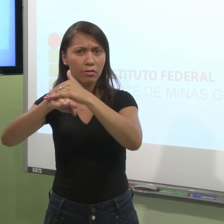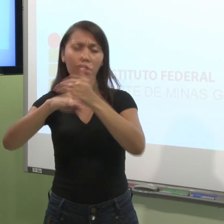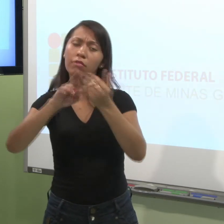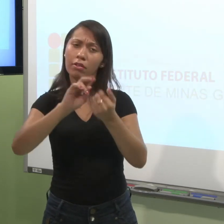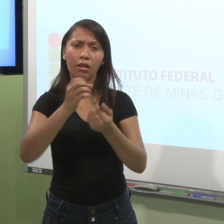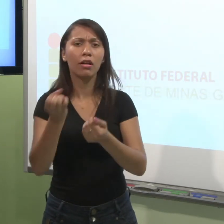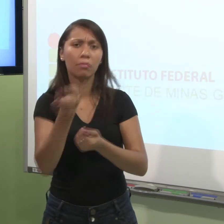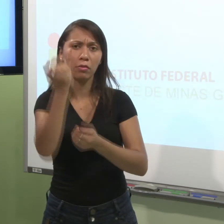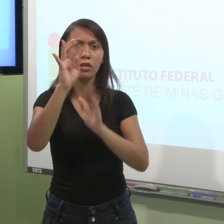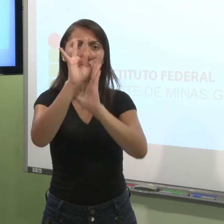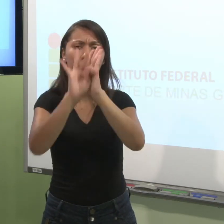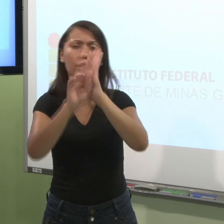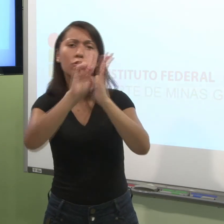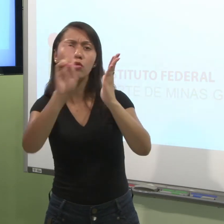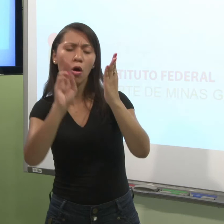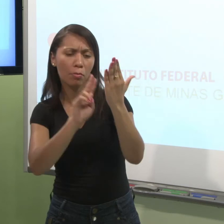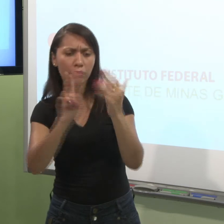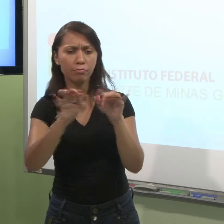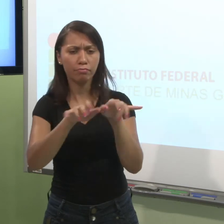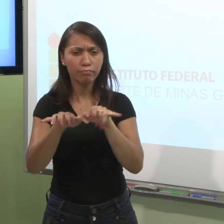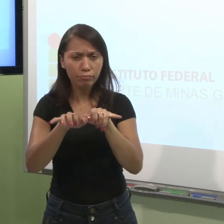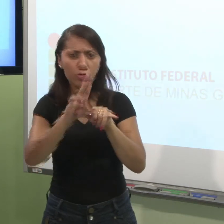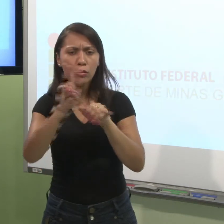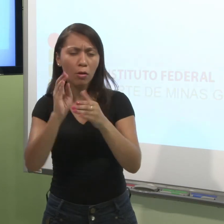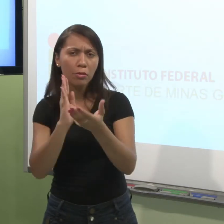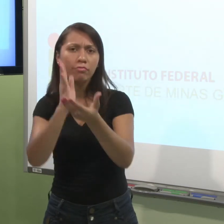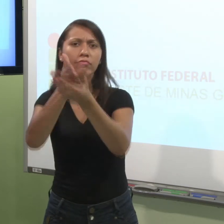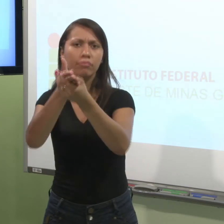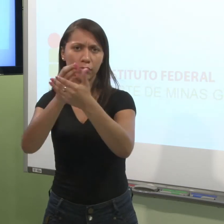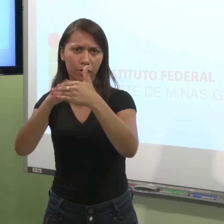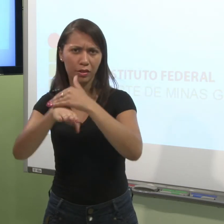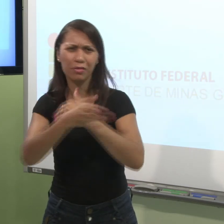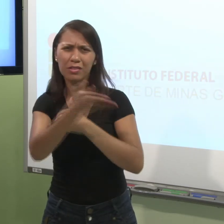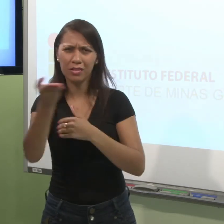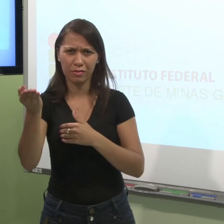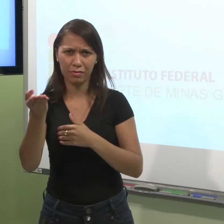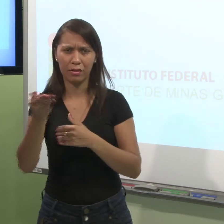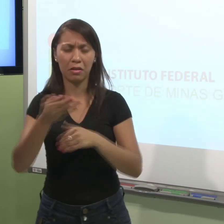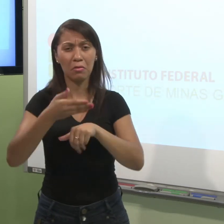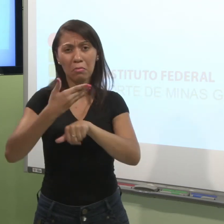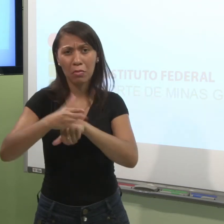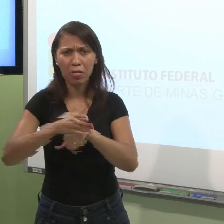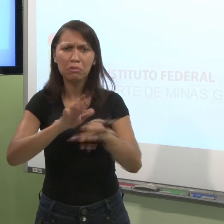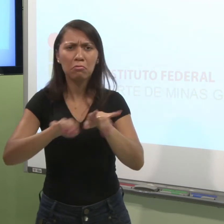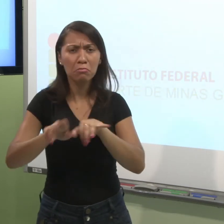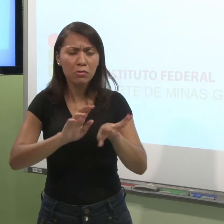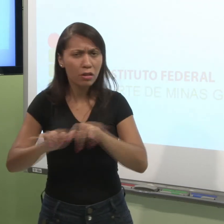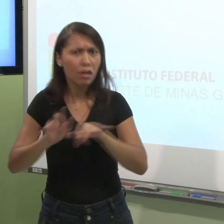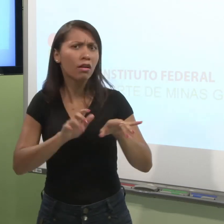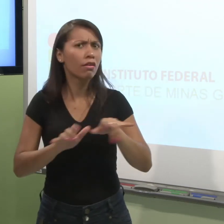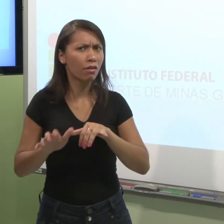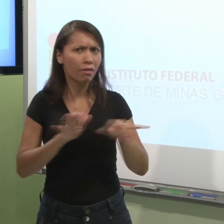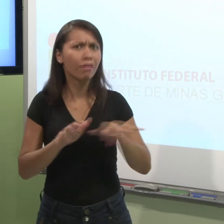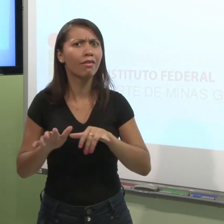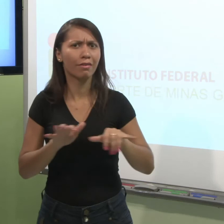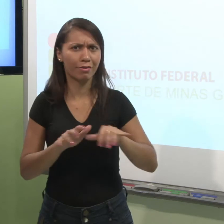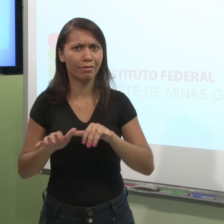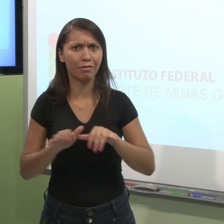documento. Fácil, né? Na prática, vocês verão que não é assustador como muitos pensam. Nós vimos também